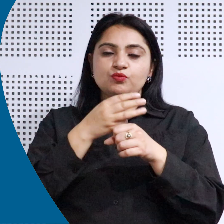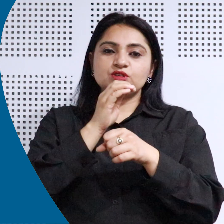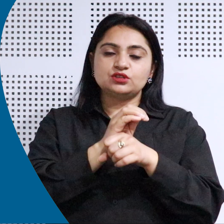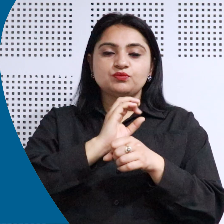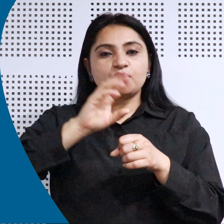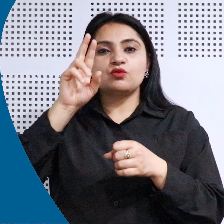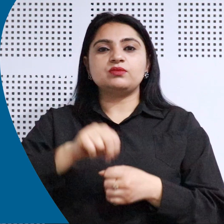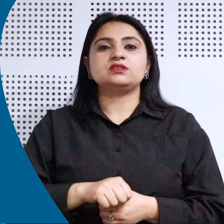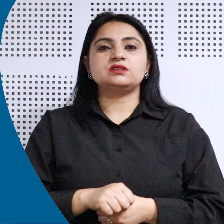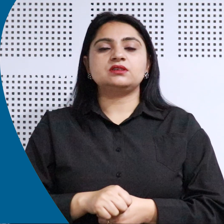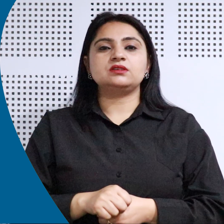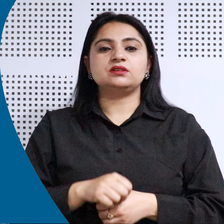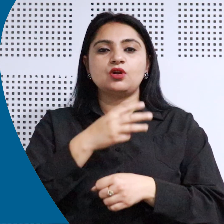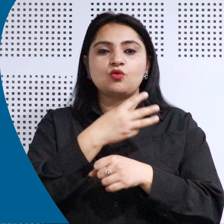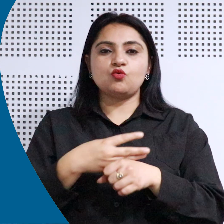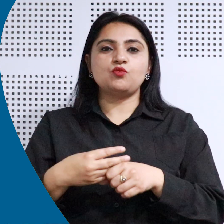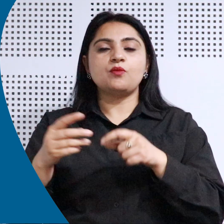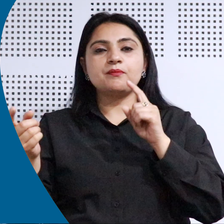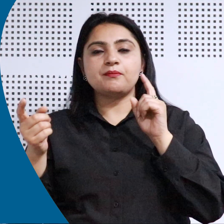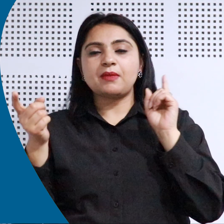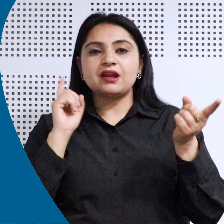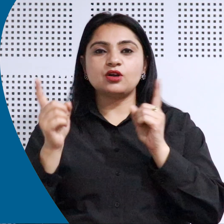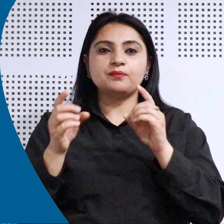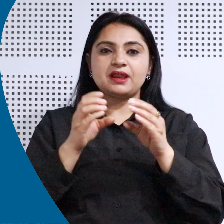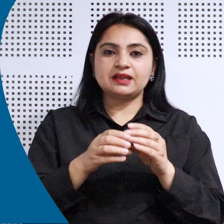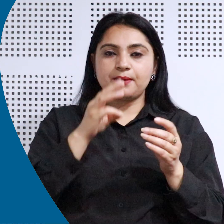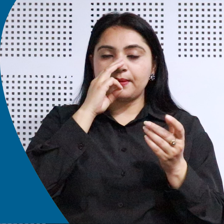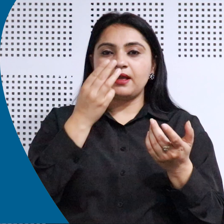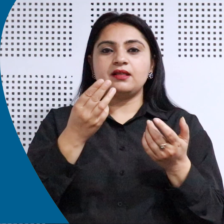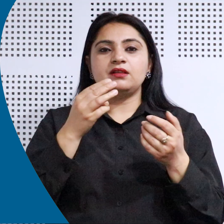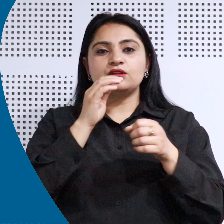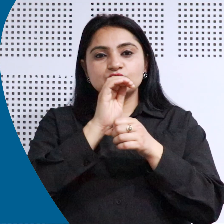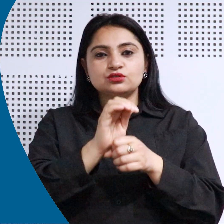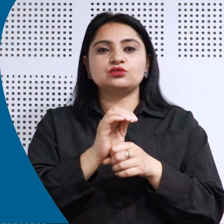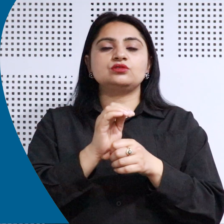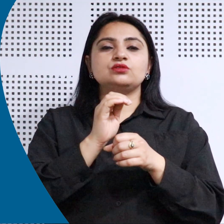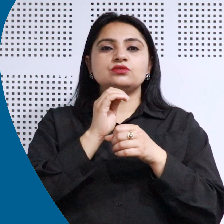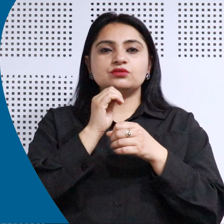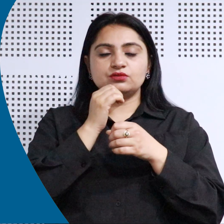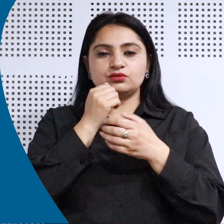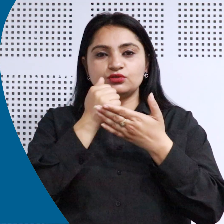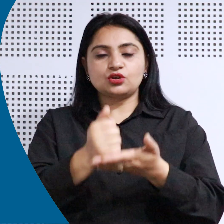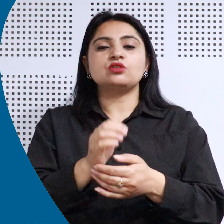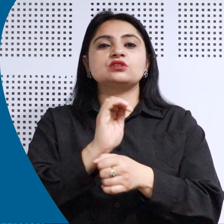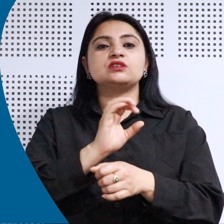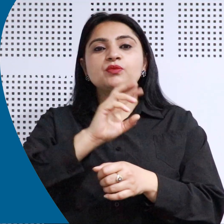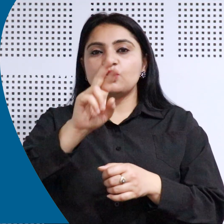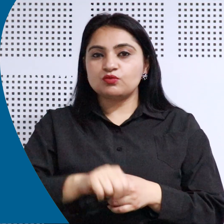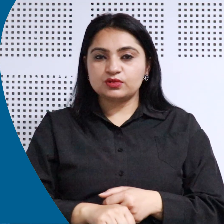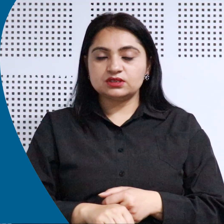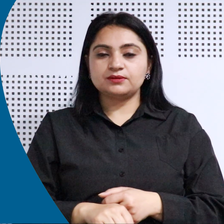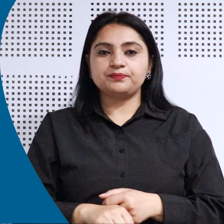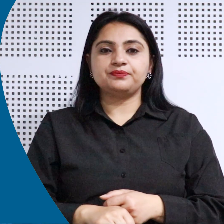पर्ने हुन्छ, उपमहानगरपालिकामा र महानगरपालिकामा सहसचिव पठाउनु पर्ने हुन्छ। जहाँ अधिकृत छ सुब्बाले